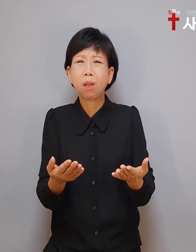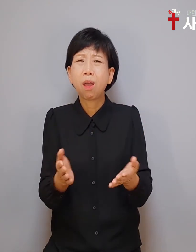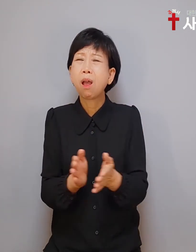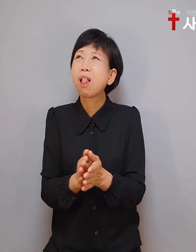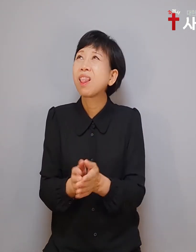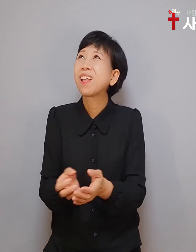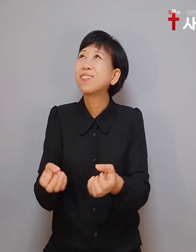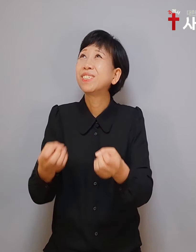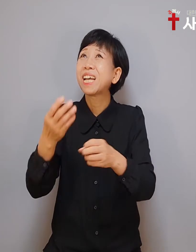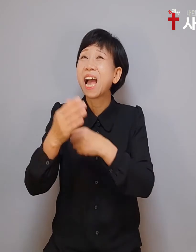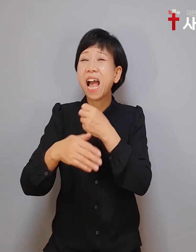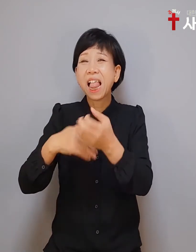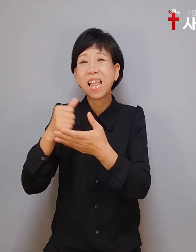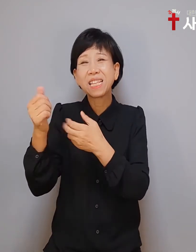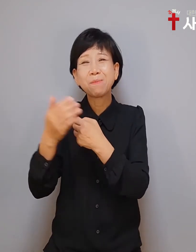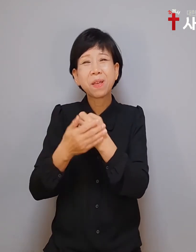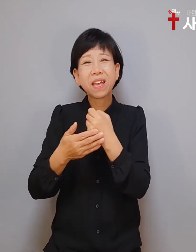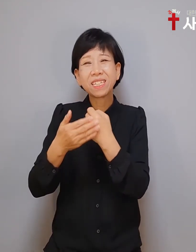있을까요?